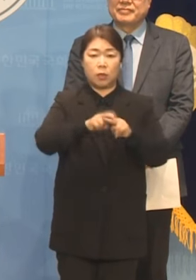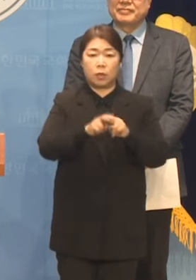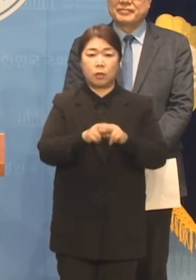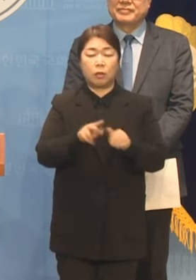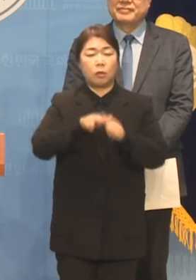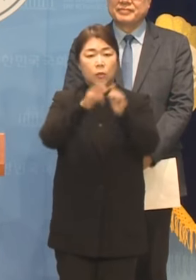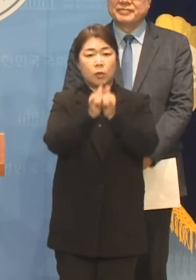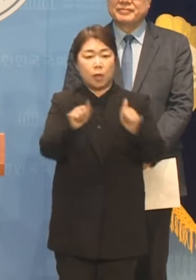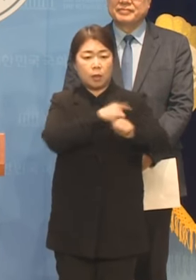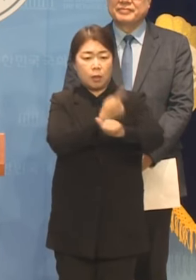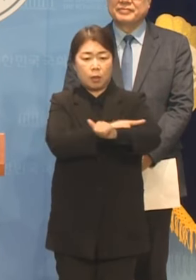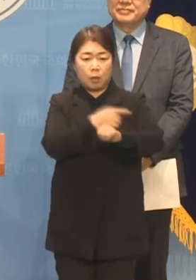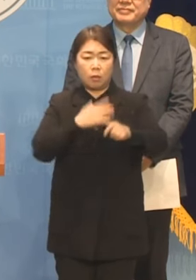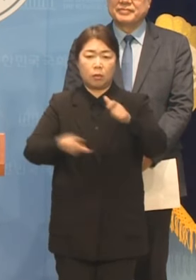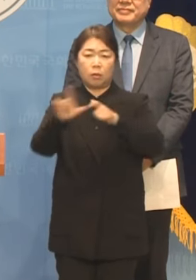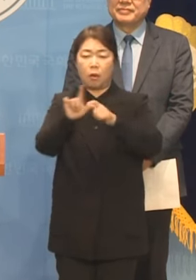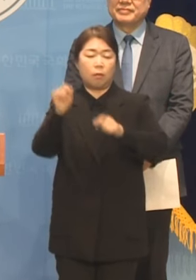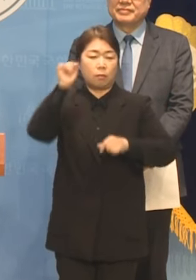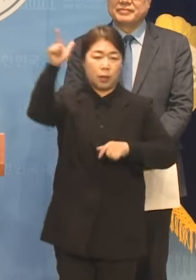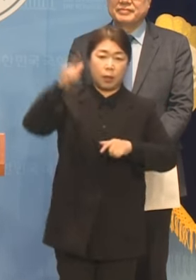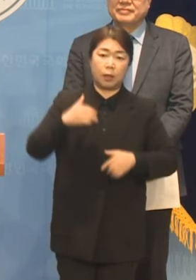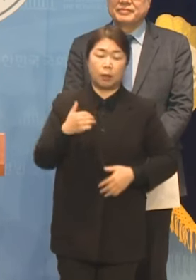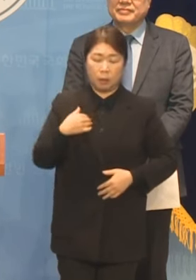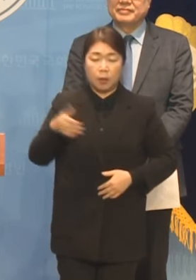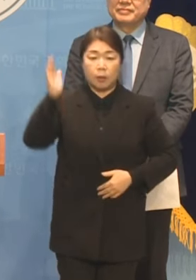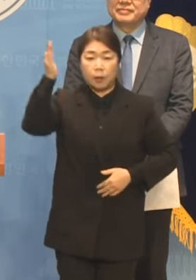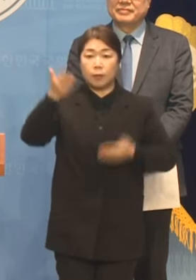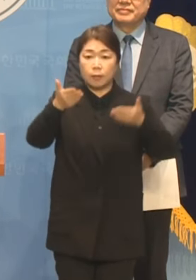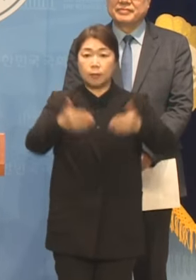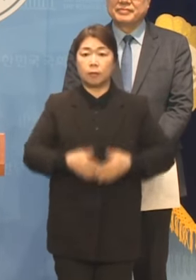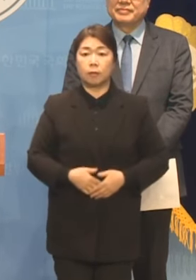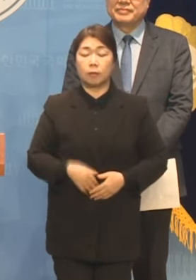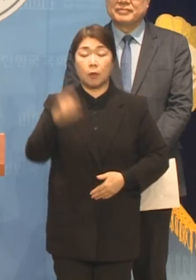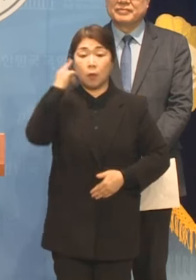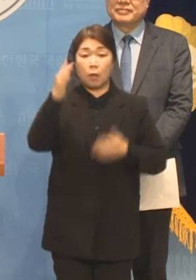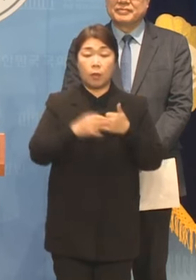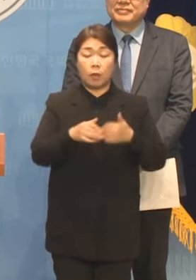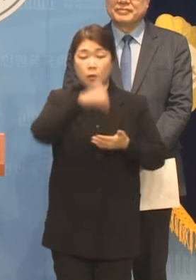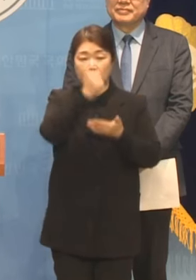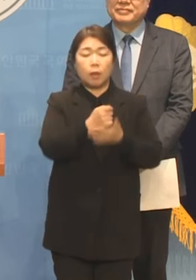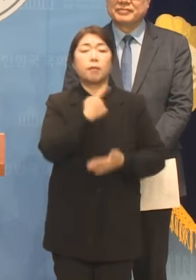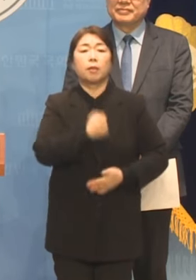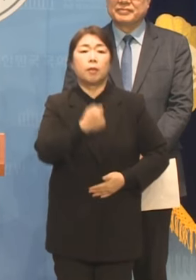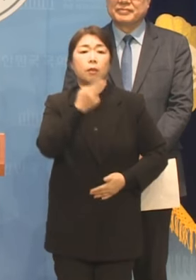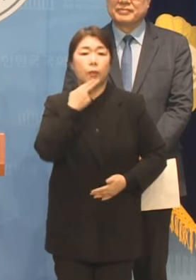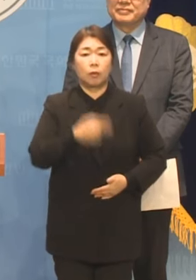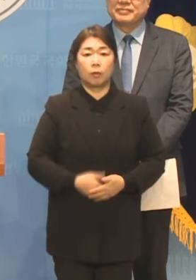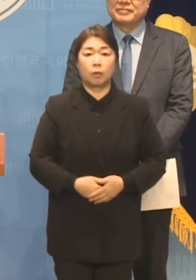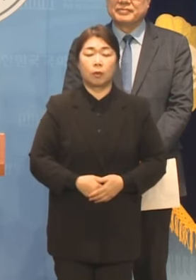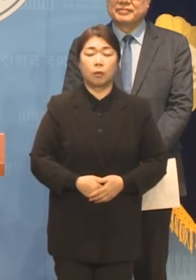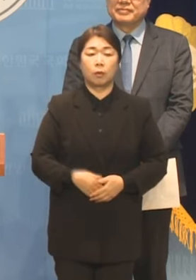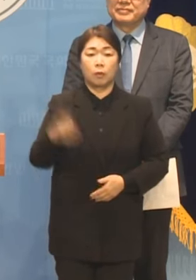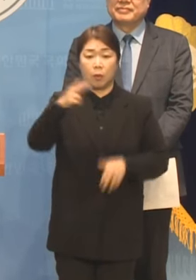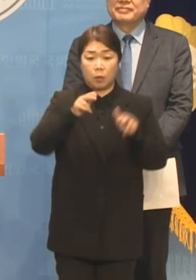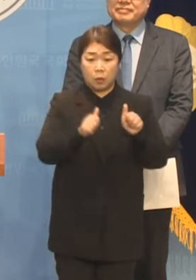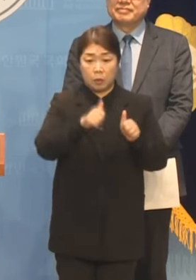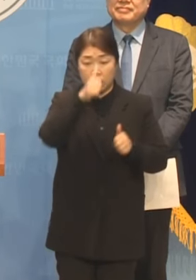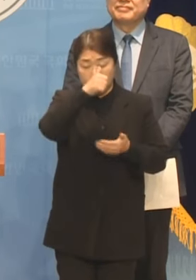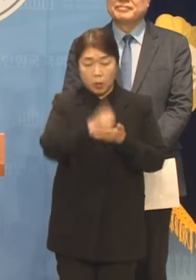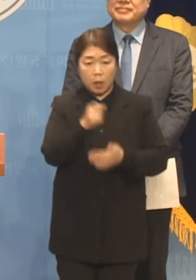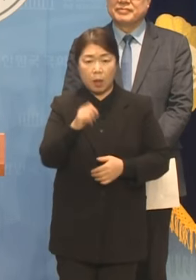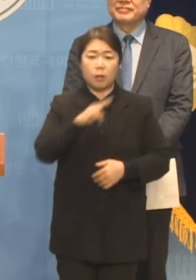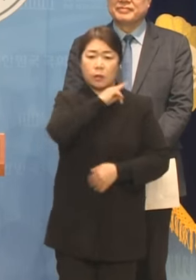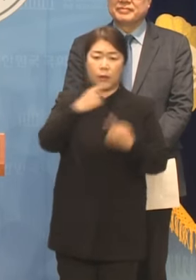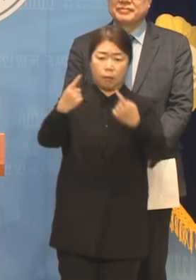월등하다고 자부합니다 그 어떤 전과도 없고 당장 범죄적 혐의로 수사받고 있는 사건도 전무하고